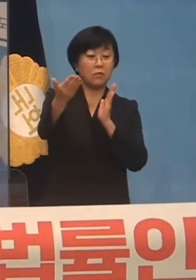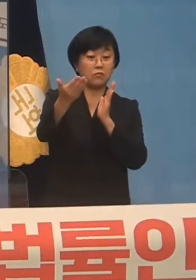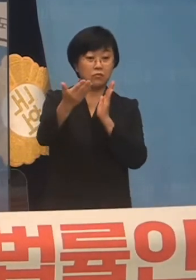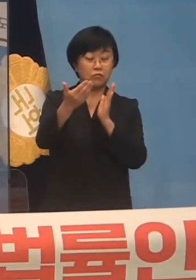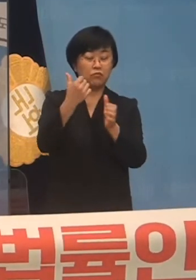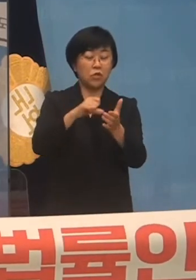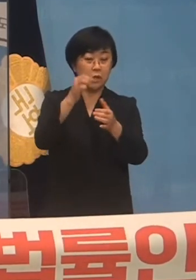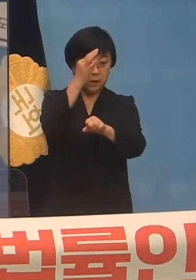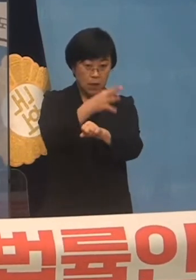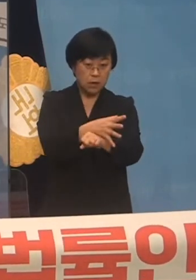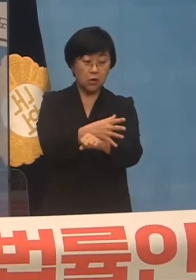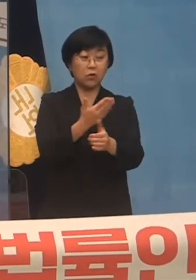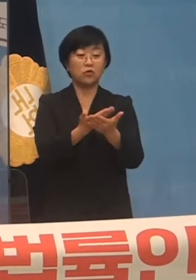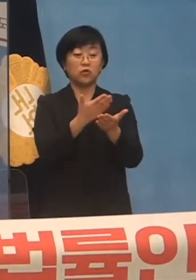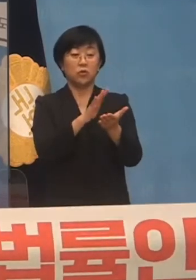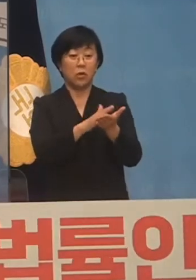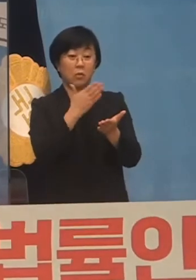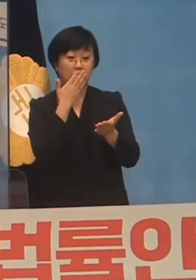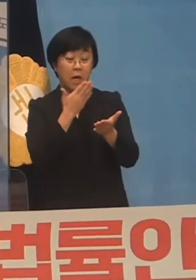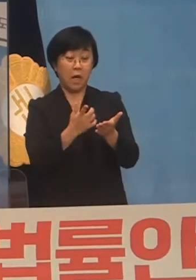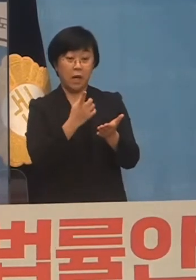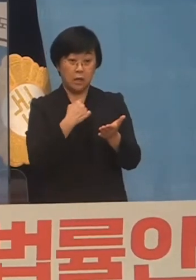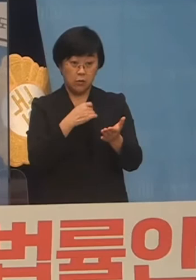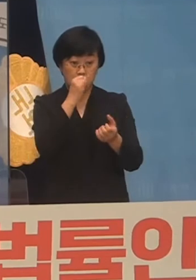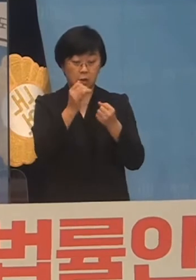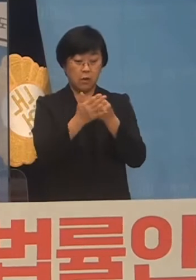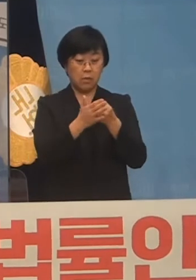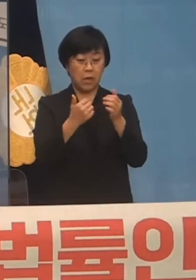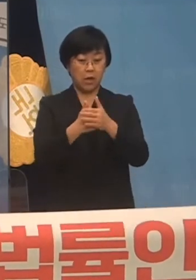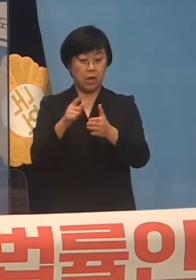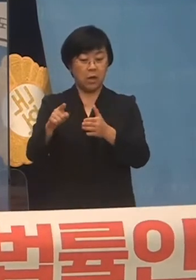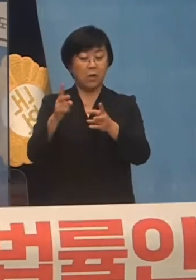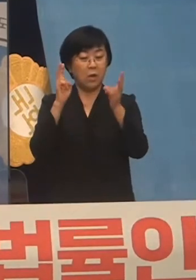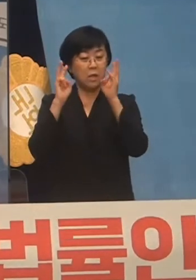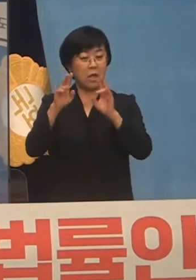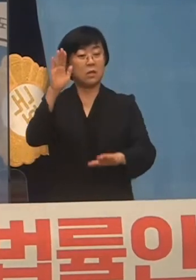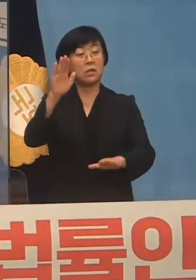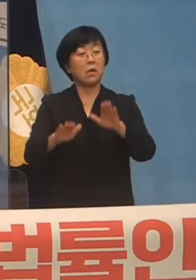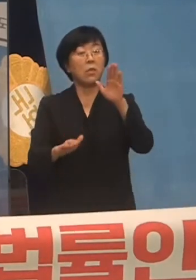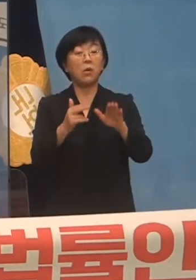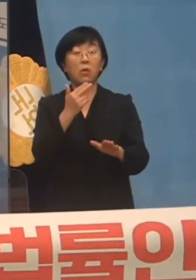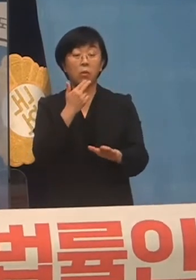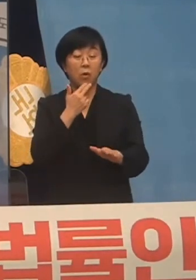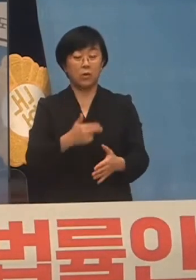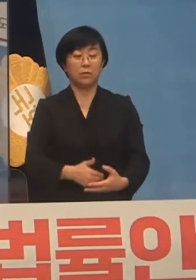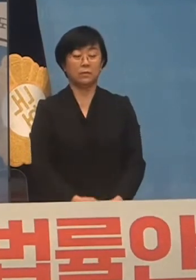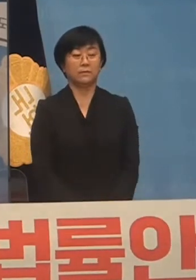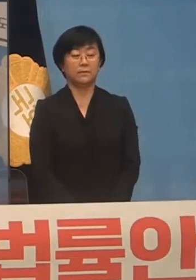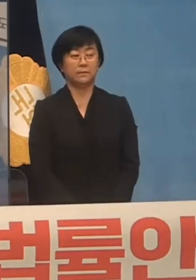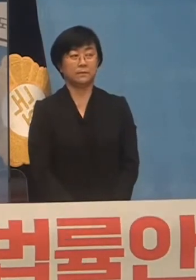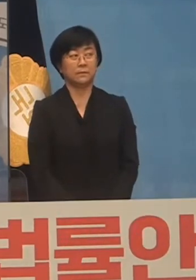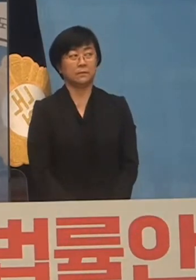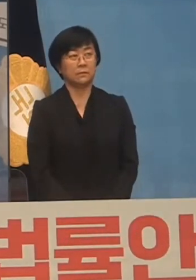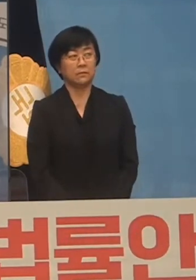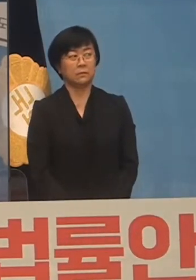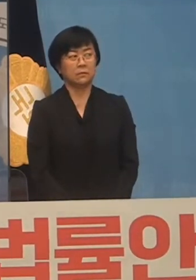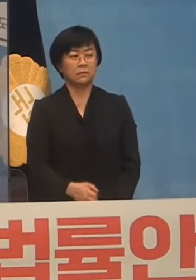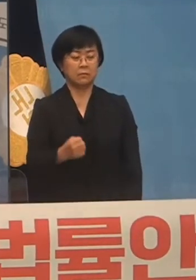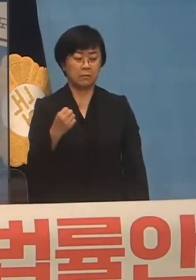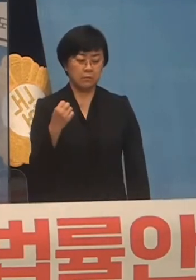있을 뿐더러 수리를 했었다는 이유로 제조사에 차별받지 않게 됩니다. 이뿐만이